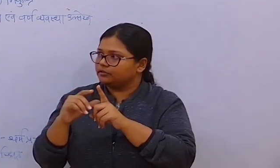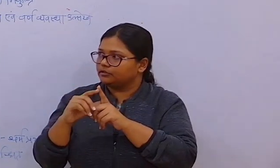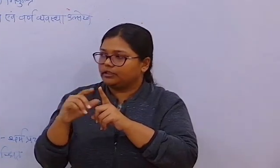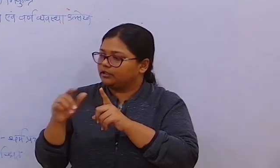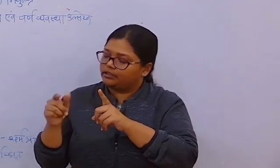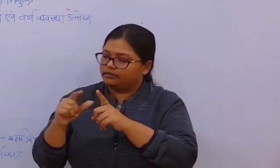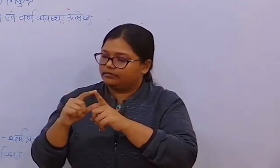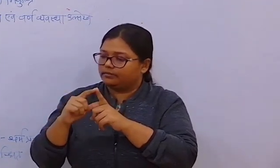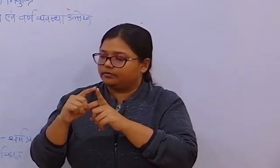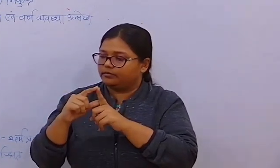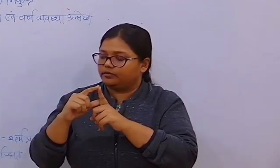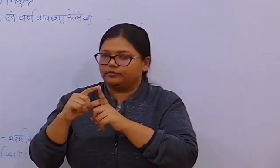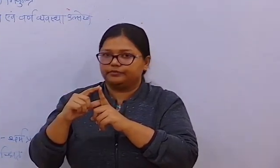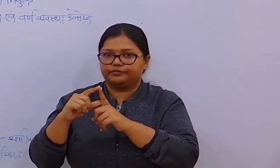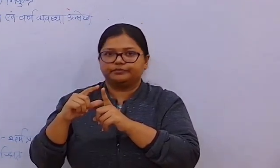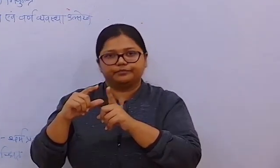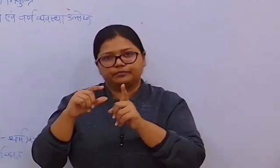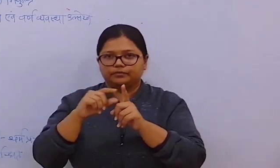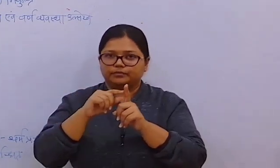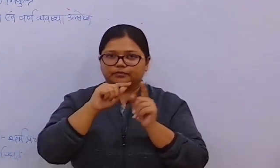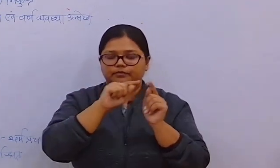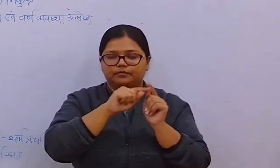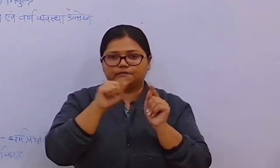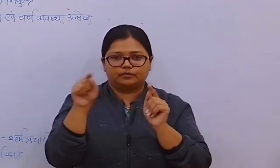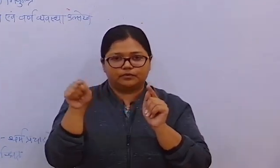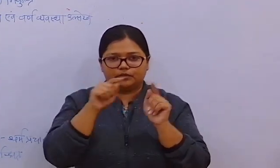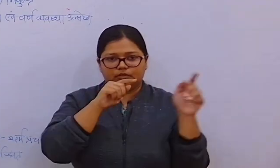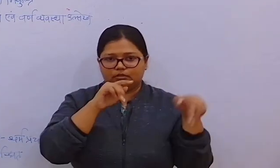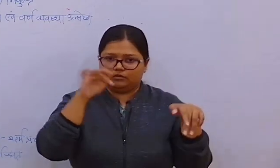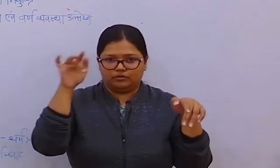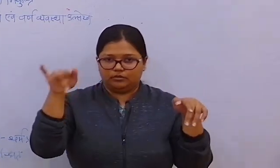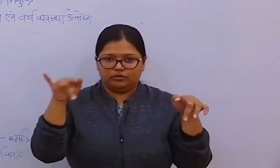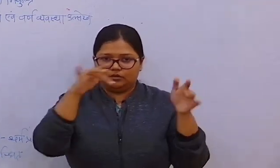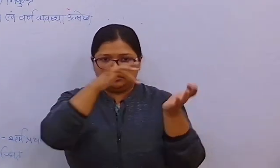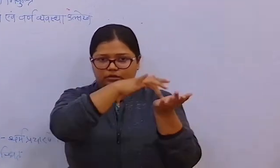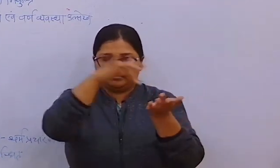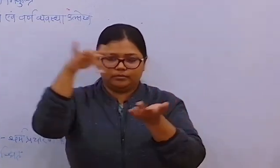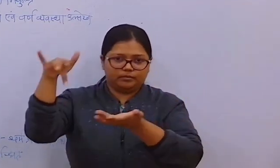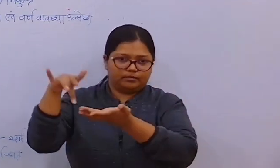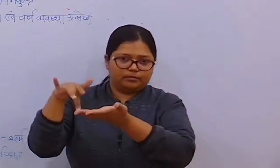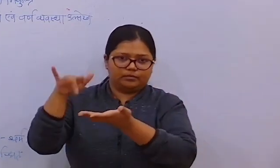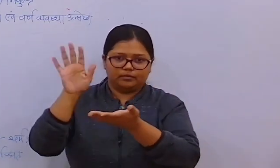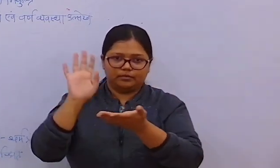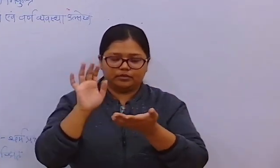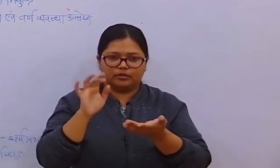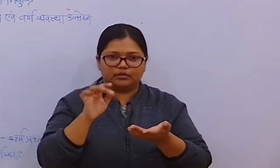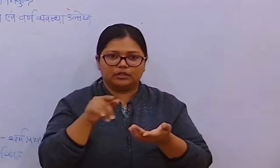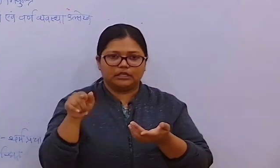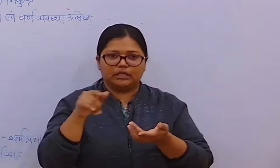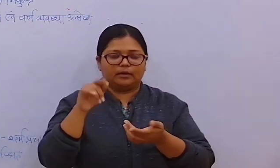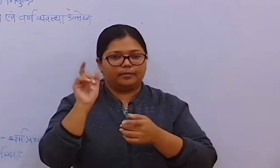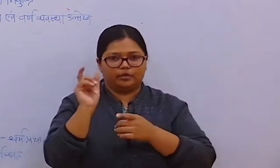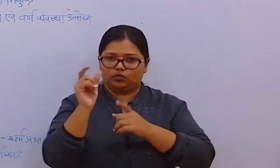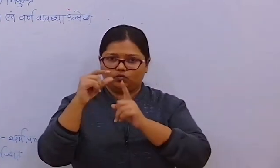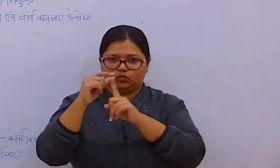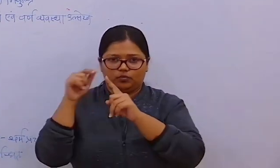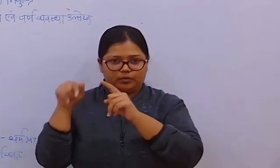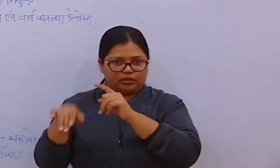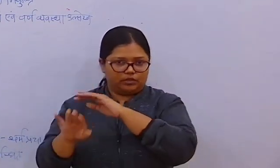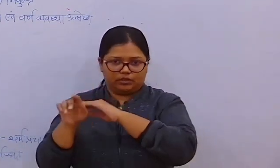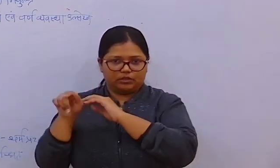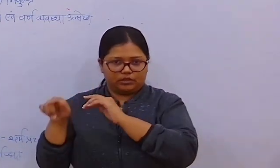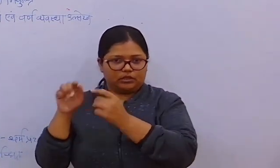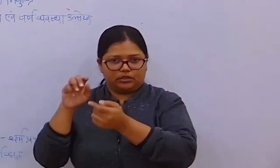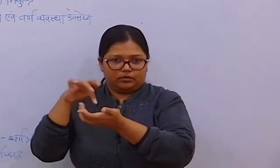थर्ड वाला हो गया, दिल्ली मेरठ, दिल्ली मेरठ मतलब उत्तर प्रदेश के मेरठ में एक स्तंभ स्थापित था